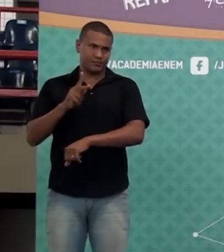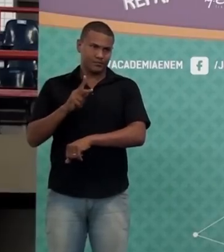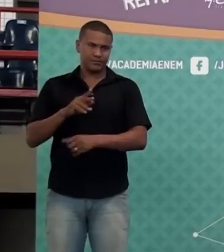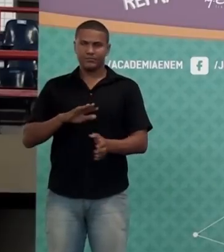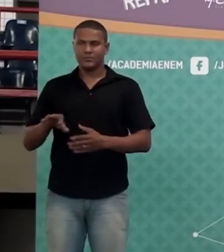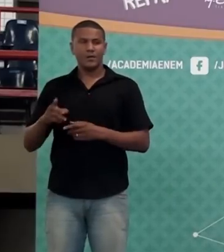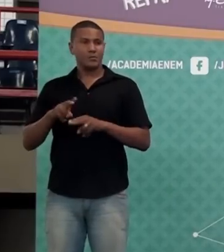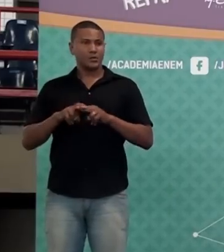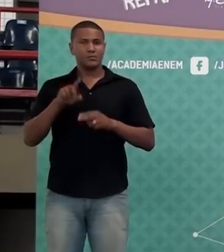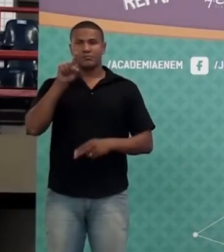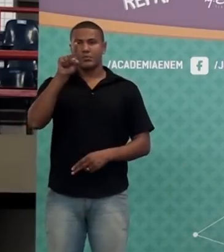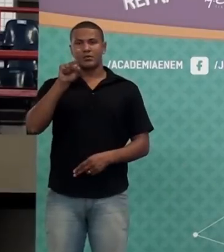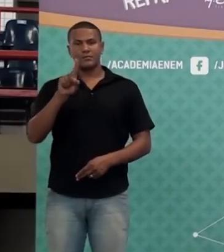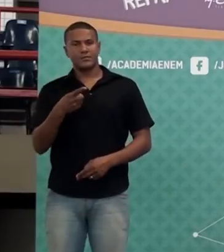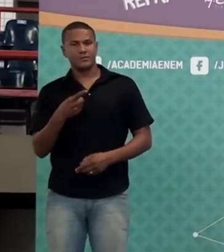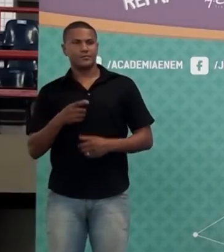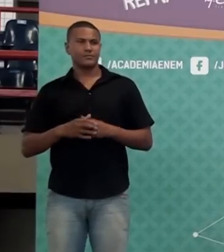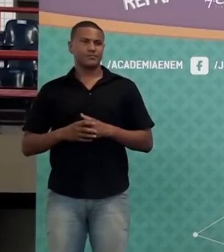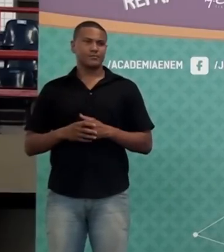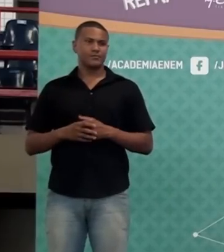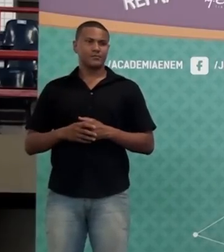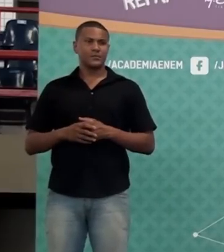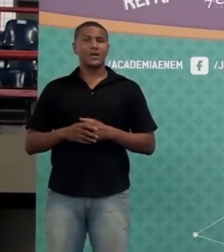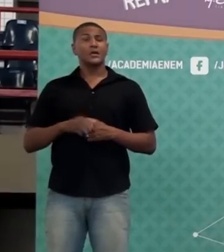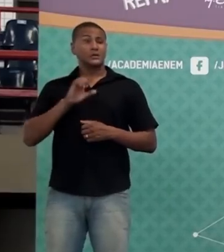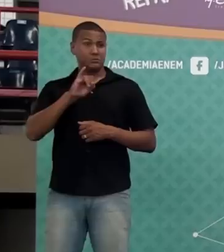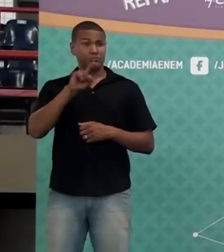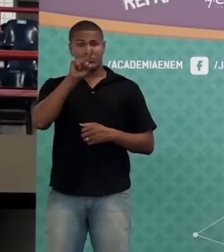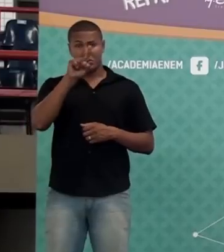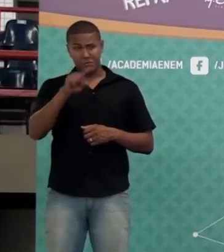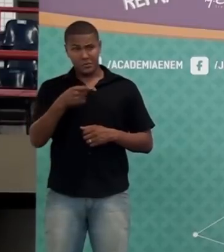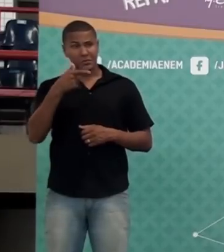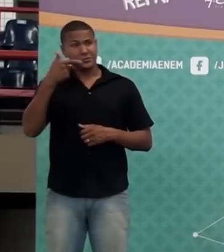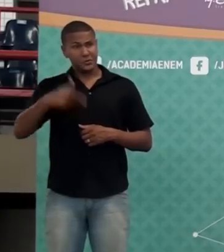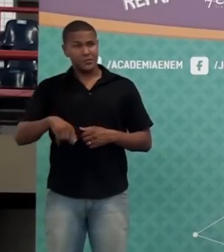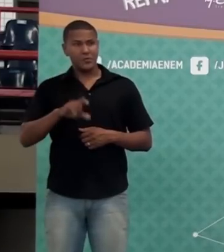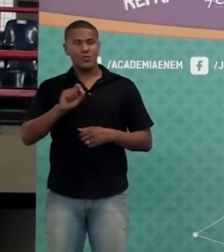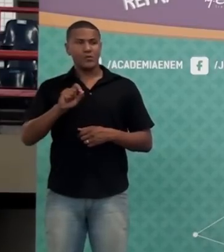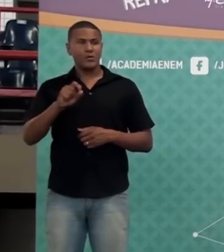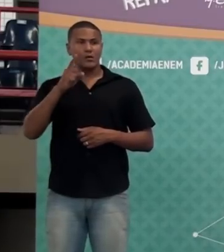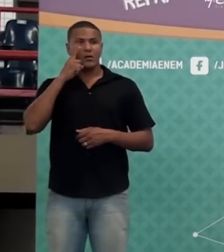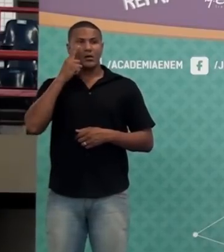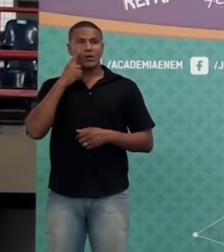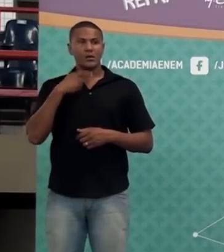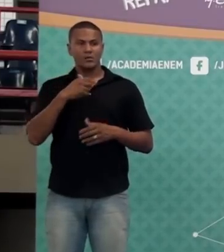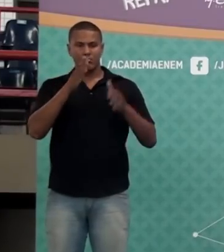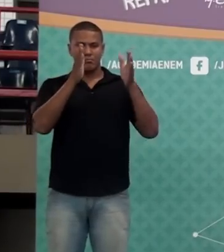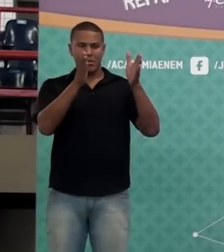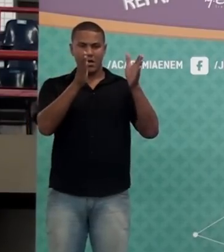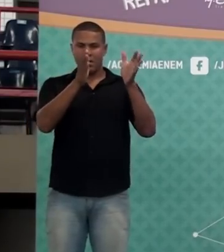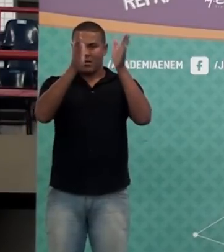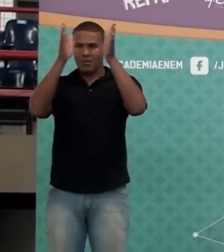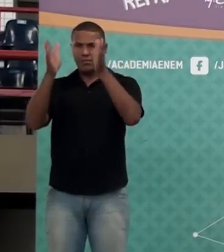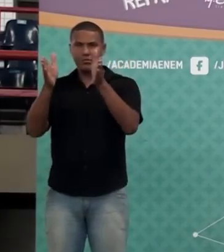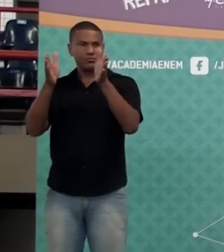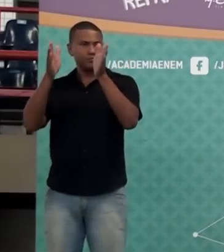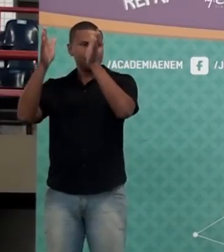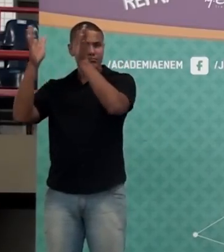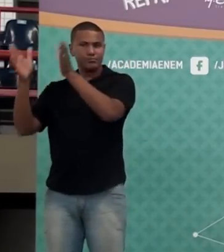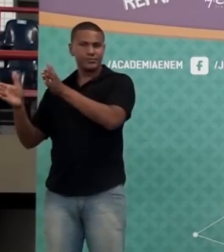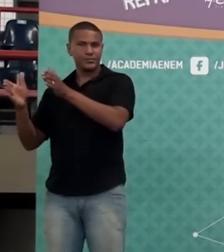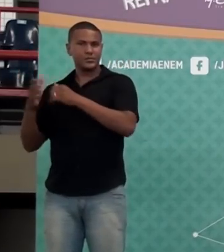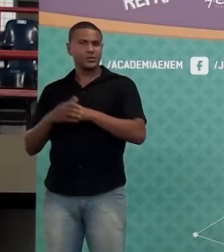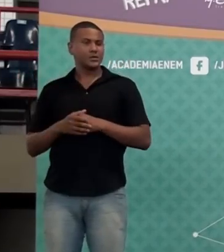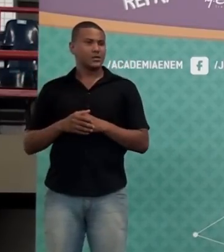ponto e vírgula. Outro caso que eu uso ponto e vírgula é para separar tópicos. É muito utilizado em questões de